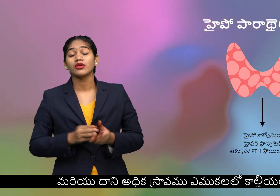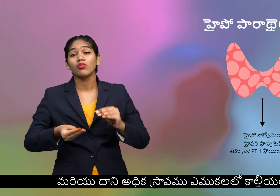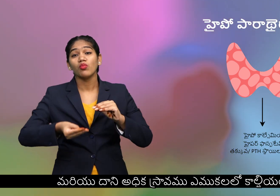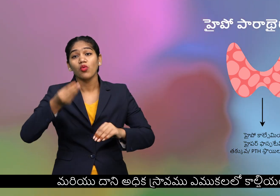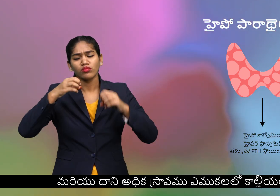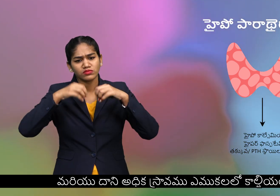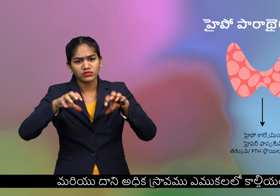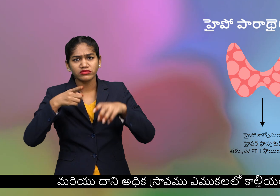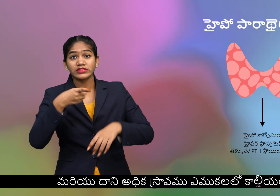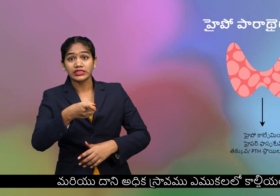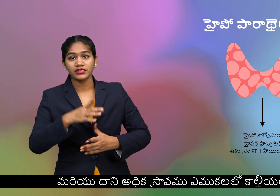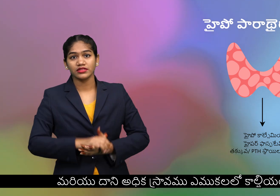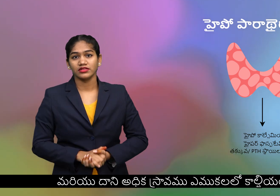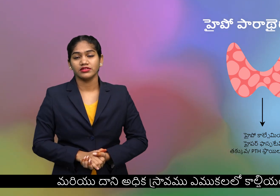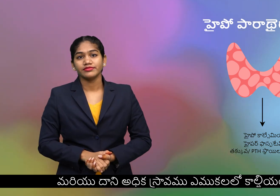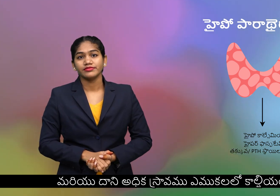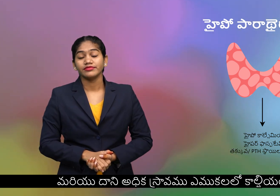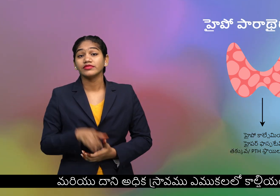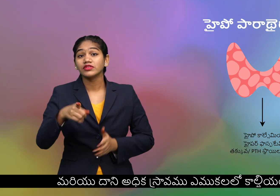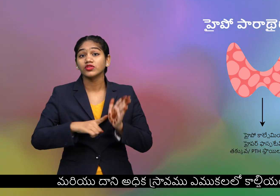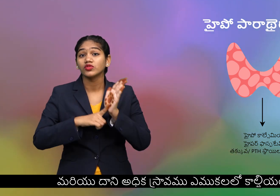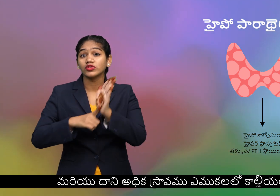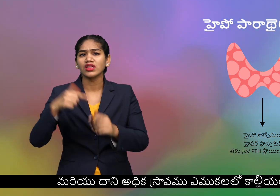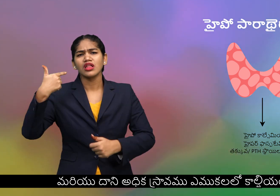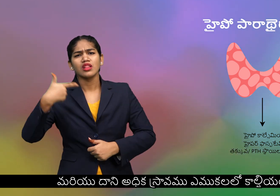అధిక స్రావం ఎముకలలో కాల్షియం